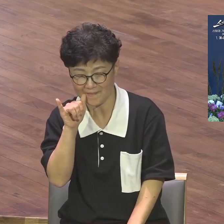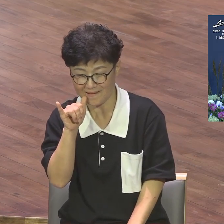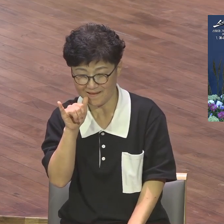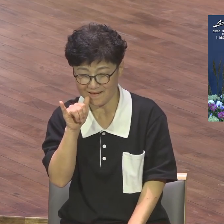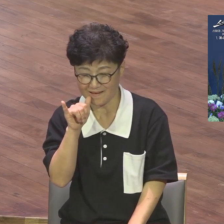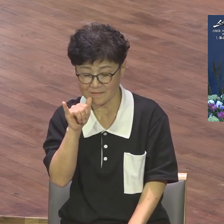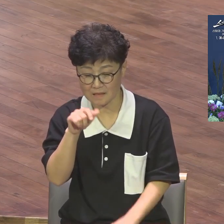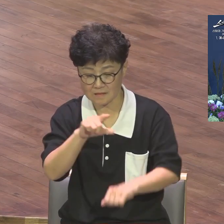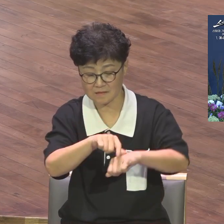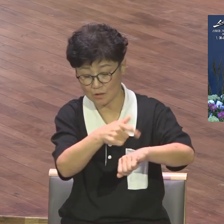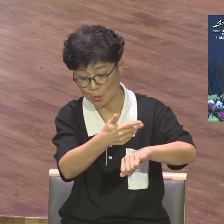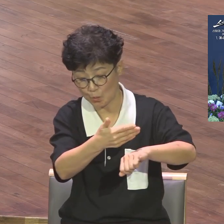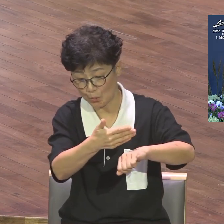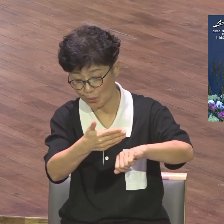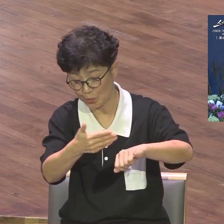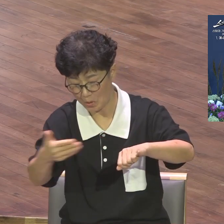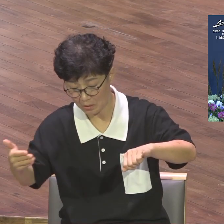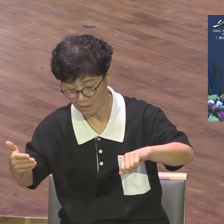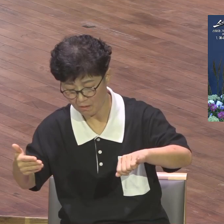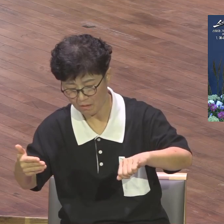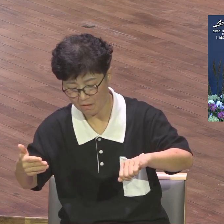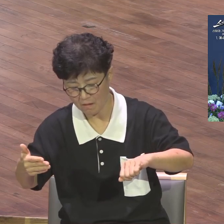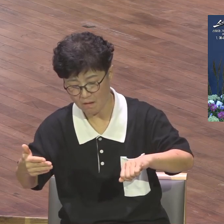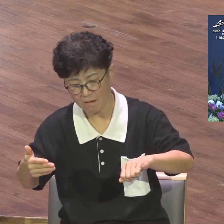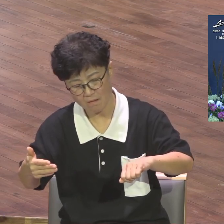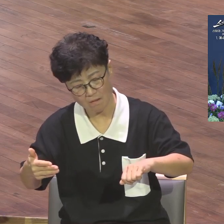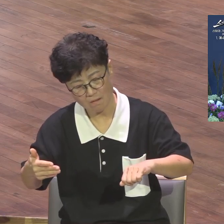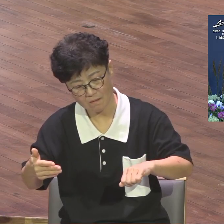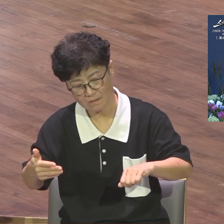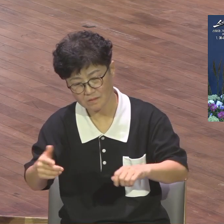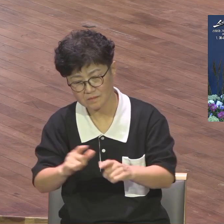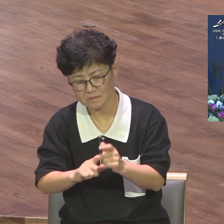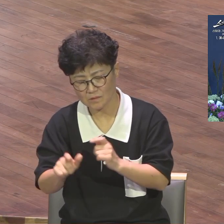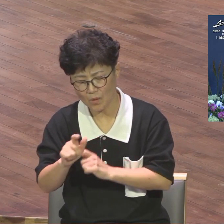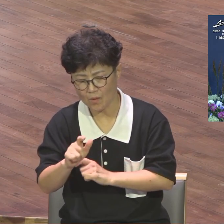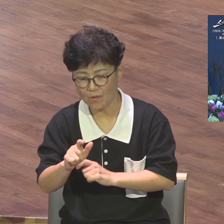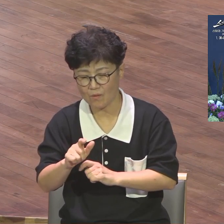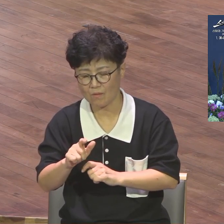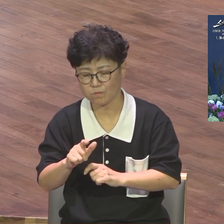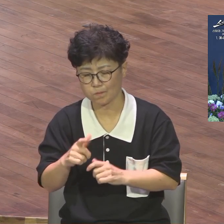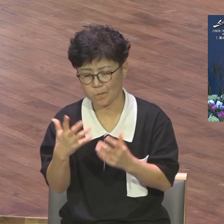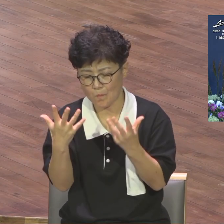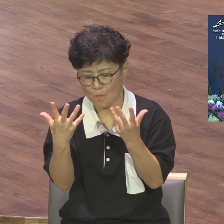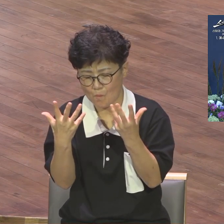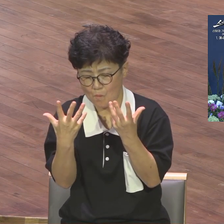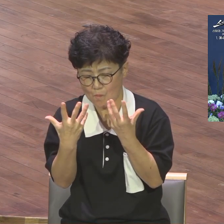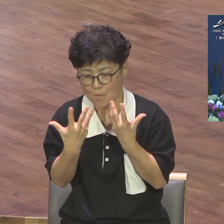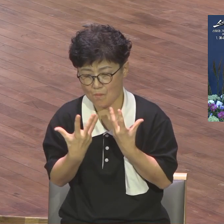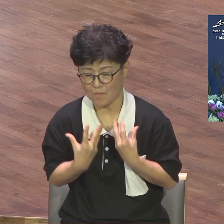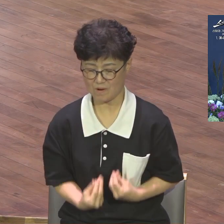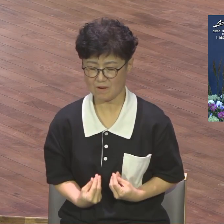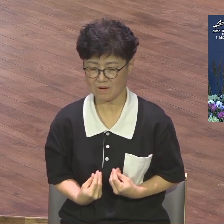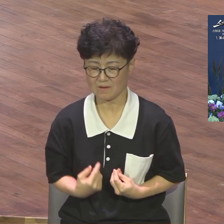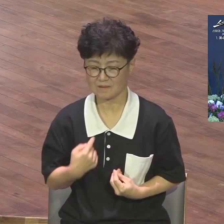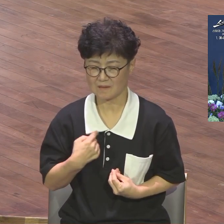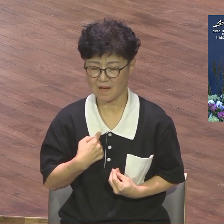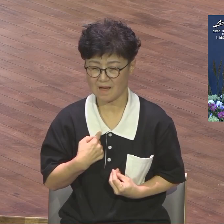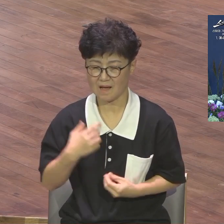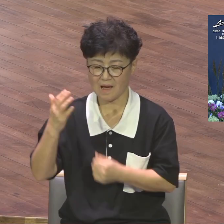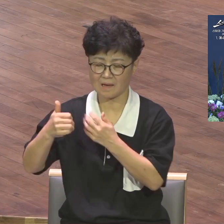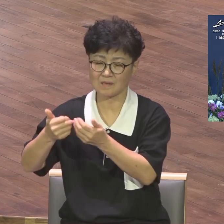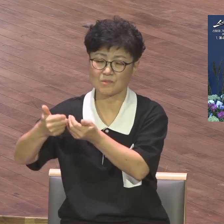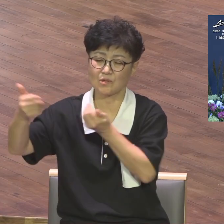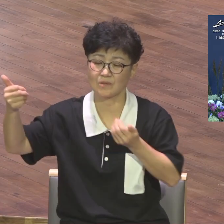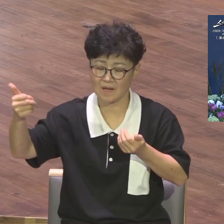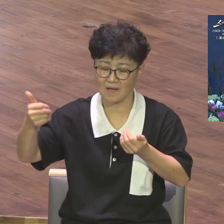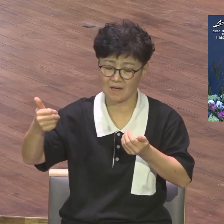예, 뿌리 뽑힌 나무가 금방 캡 죽지 않습니다. 갈수록 점점 시간이 갈수록 말라가듯이 하나님 떠나는 시간 속에 모든